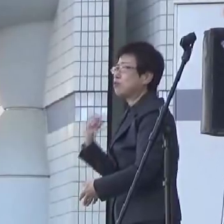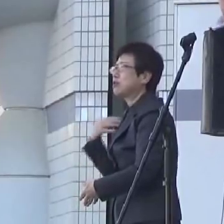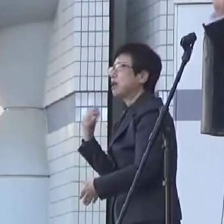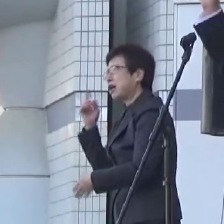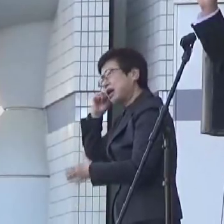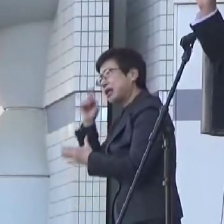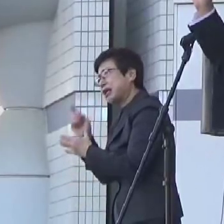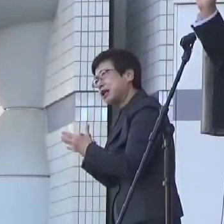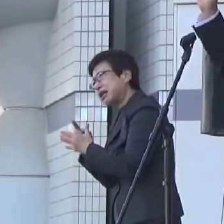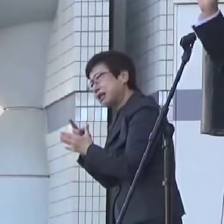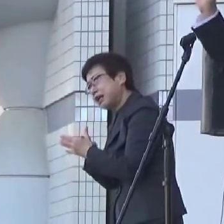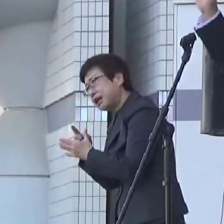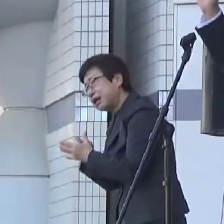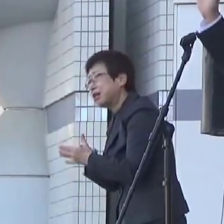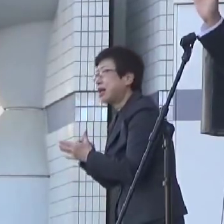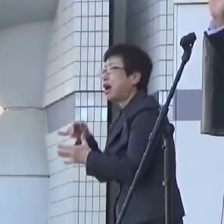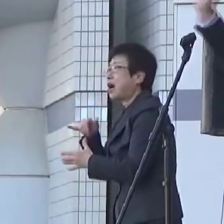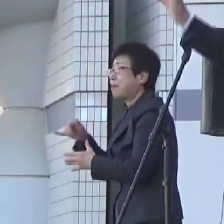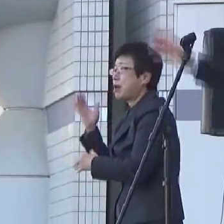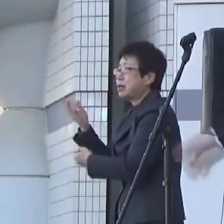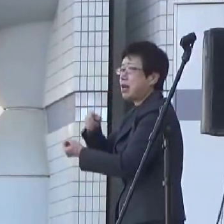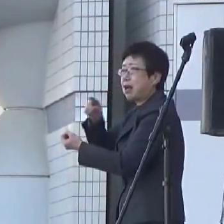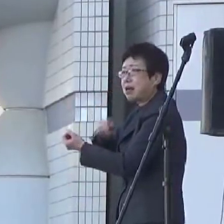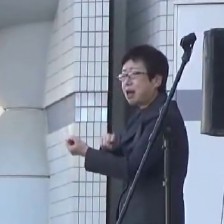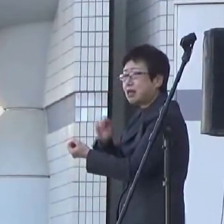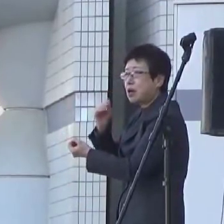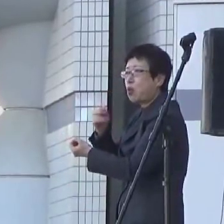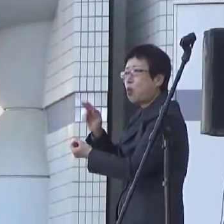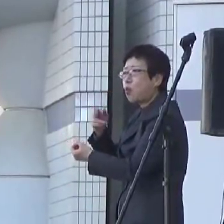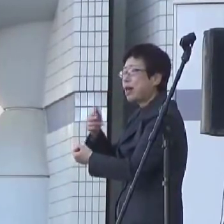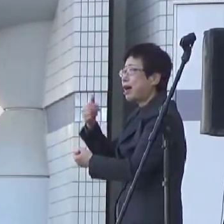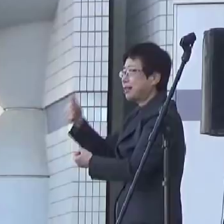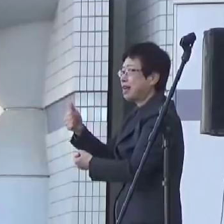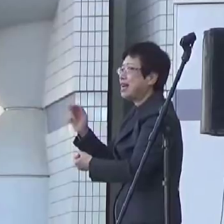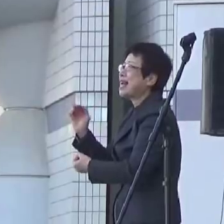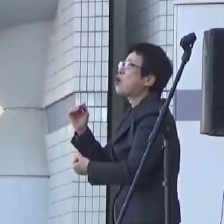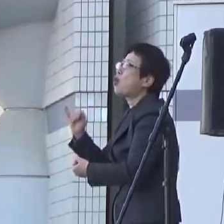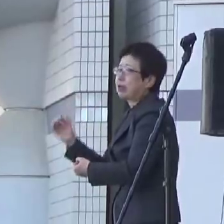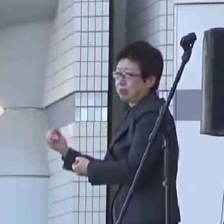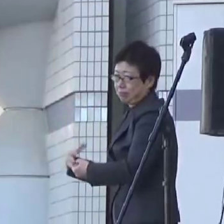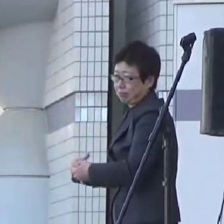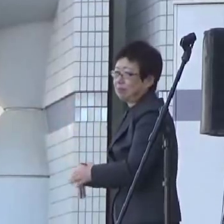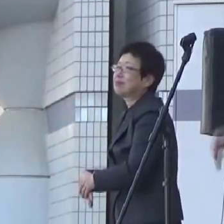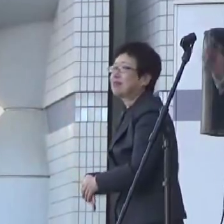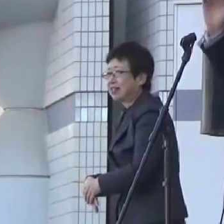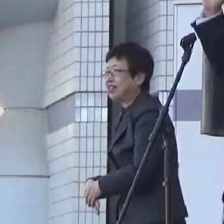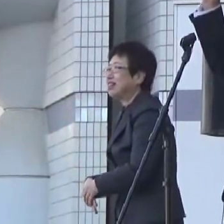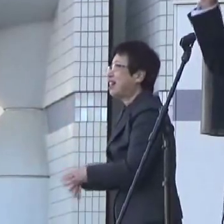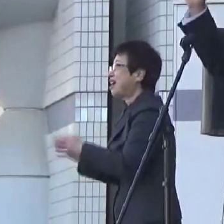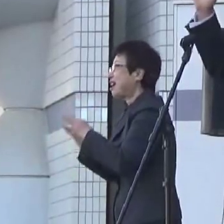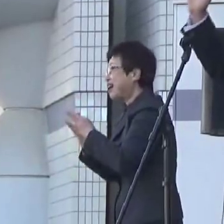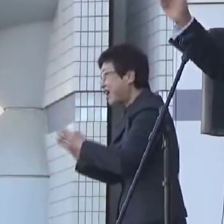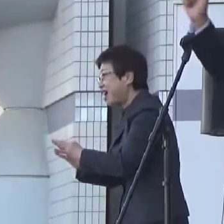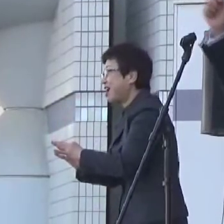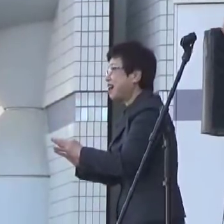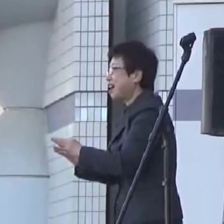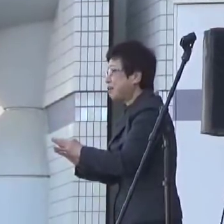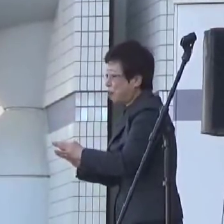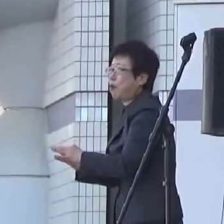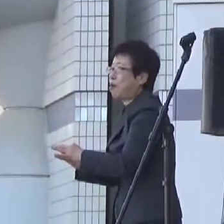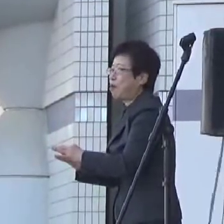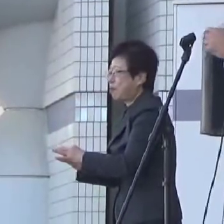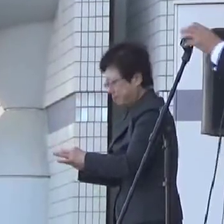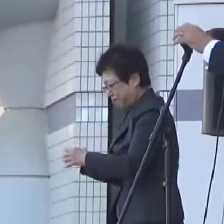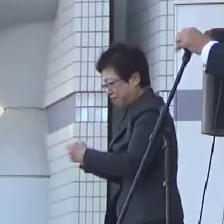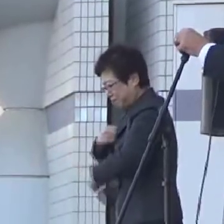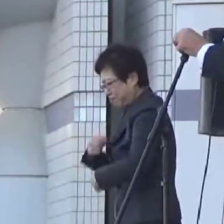な安倍政権、世耕大臣ですよ。ねえ、だからもう勝負はあった。